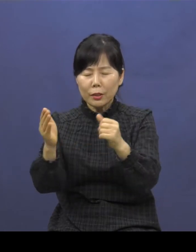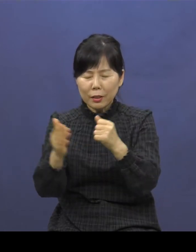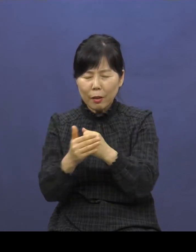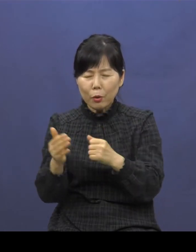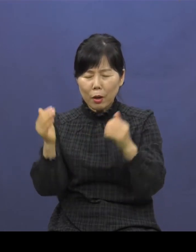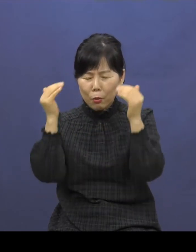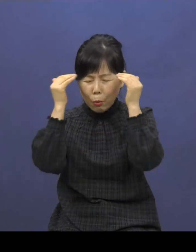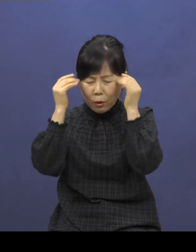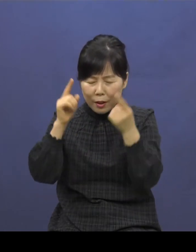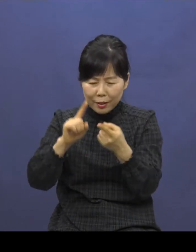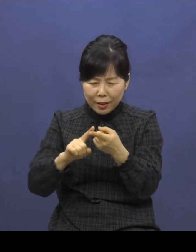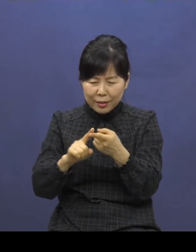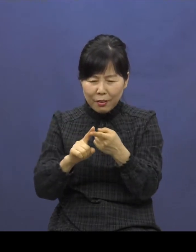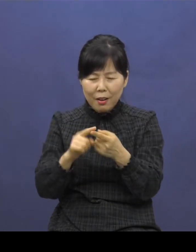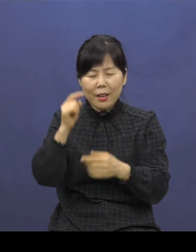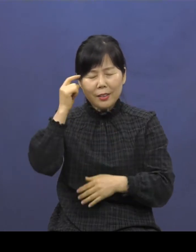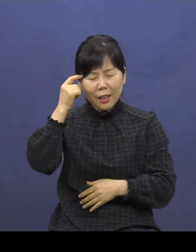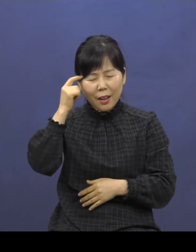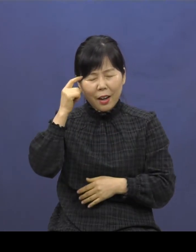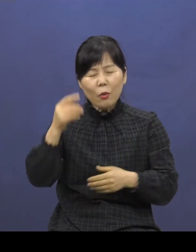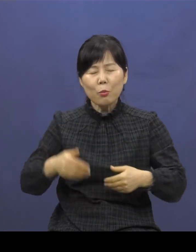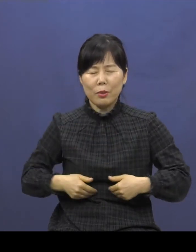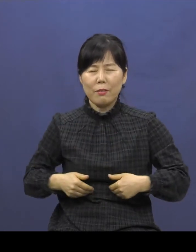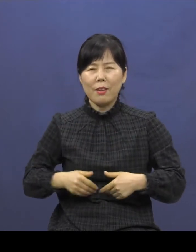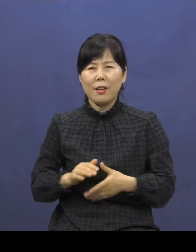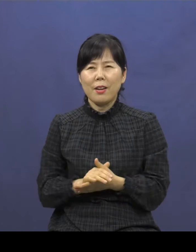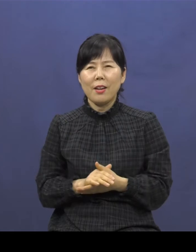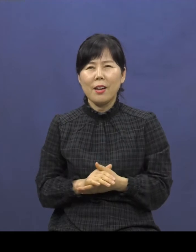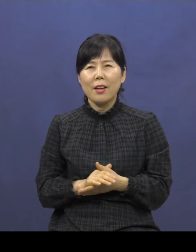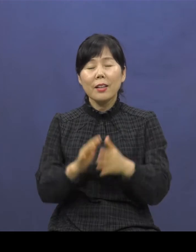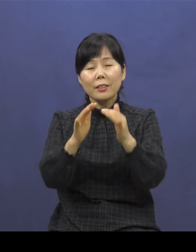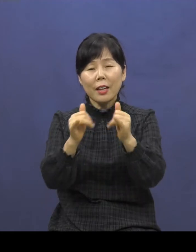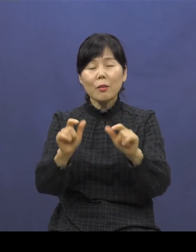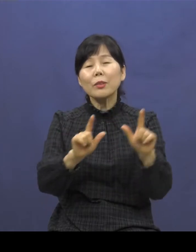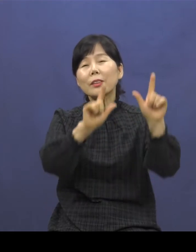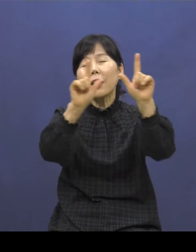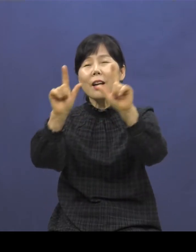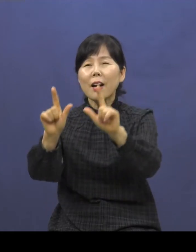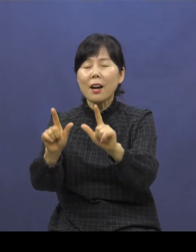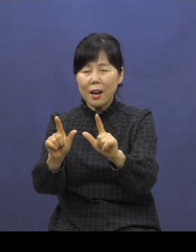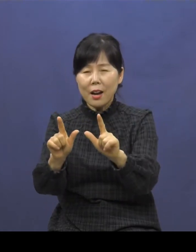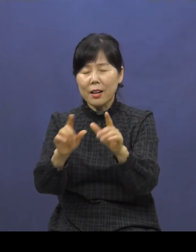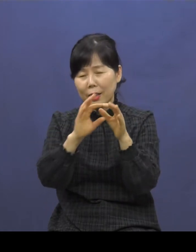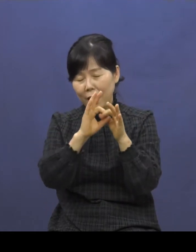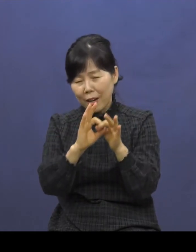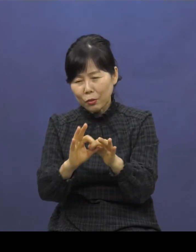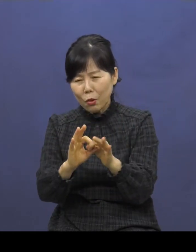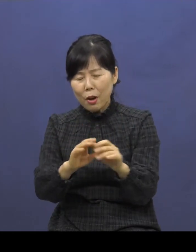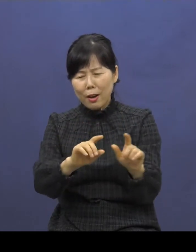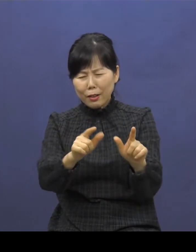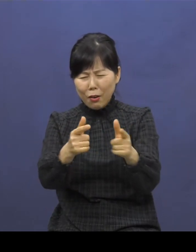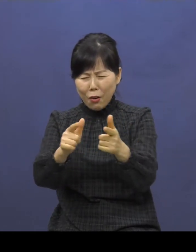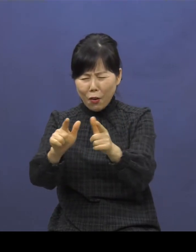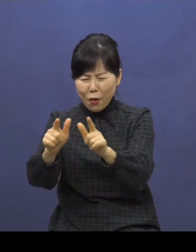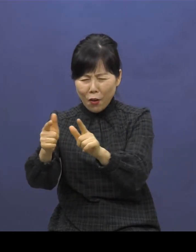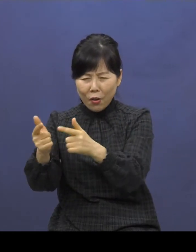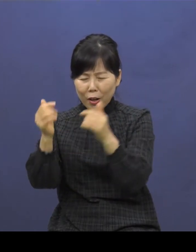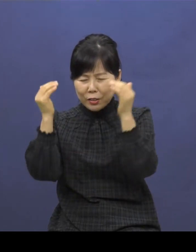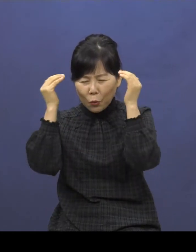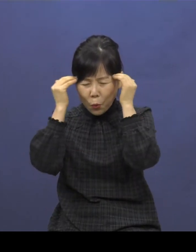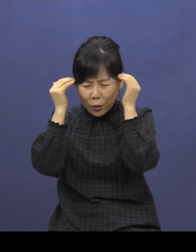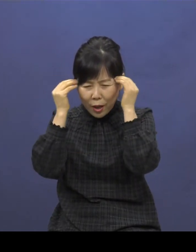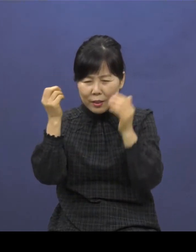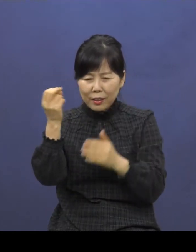이 고난에 대해서 먼저 생각을 좀 해보려고 합니다. 사람들은 살아가면서 여러 가지 종류의 고난을